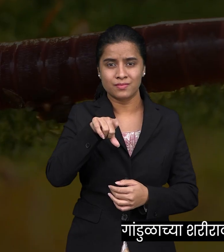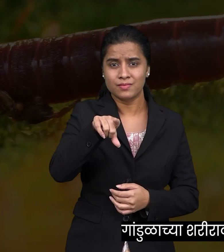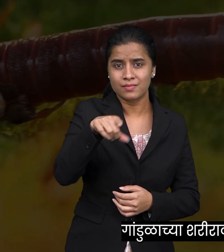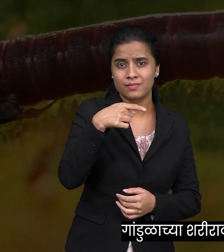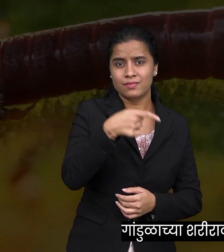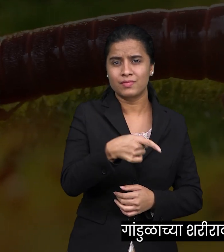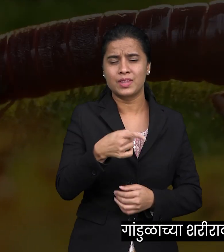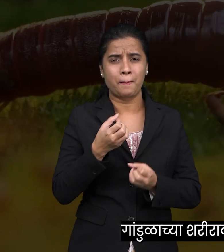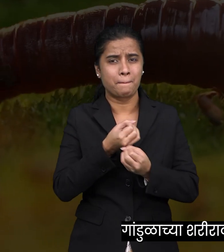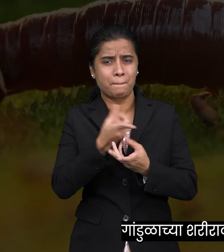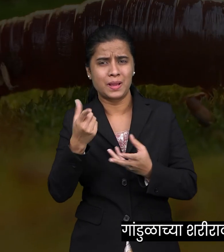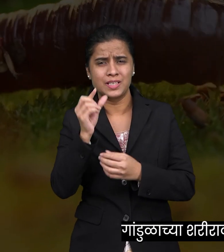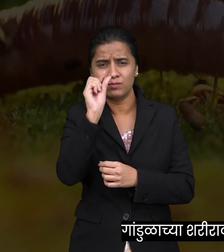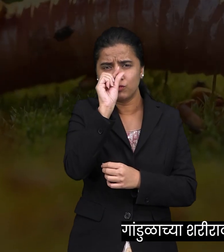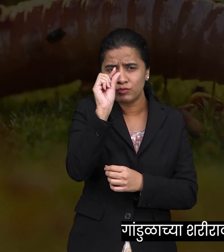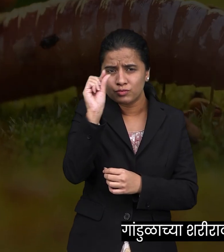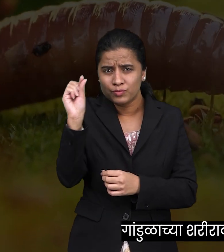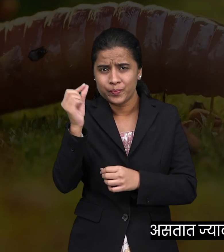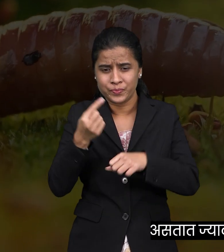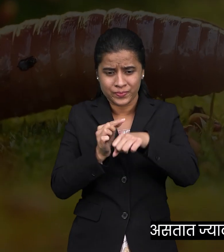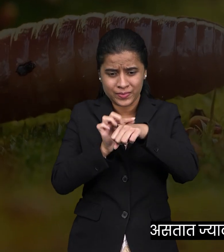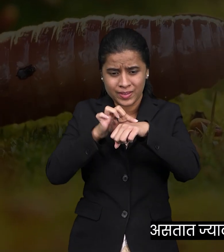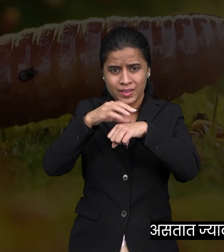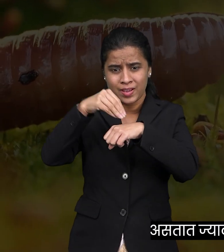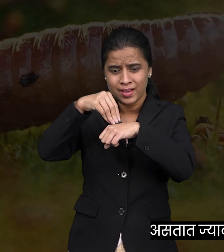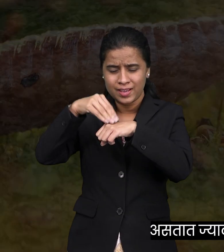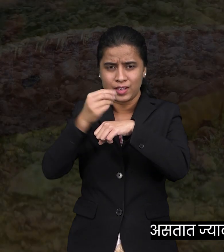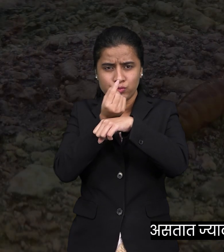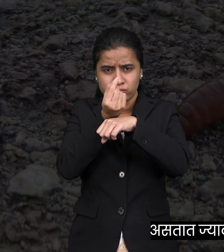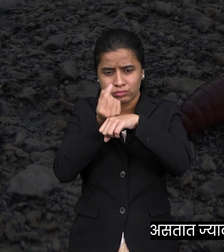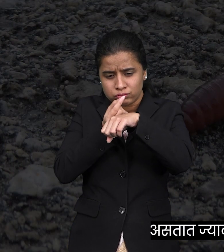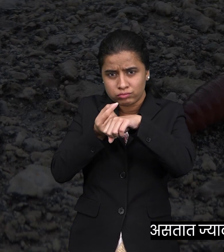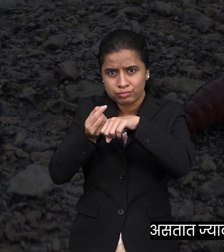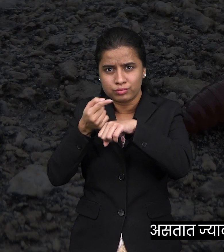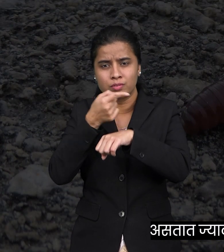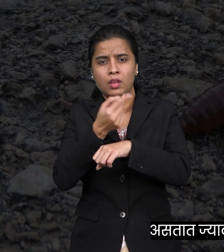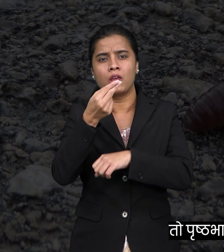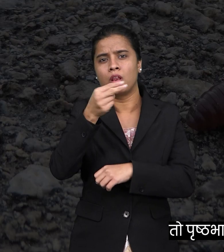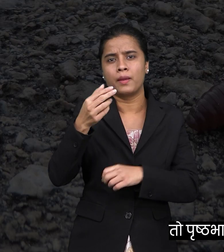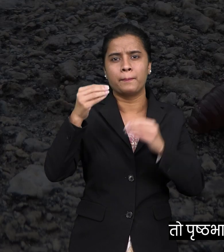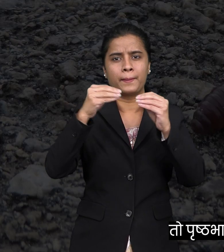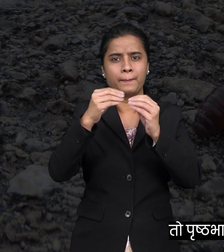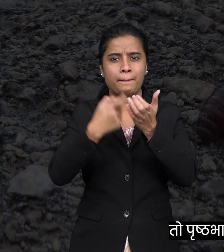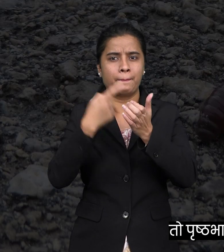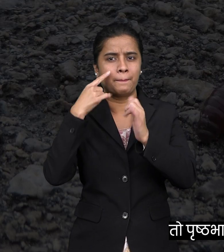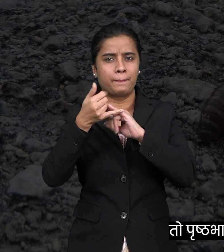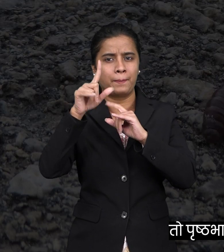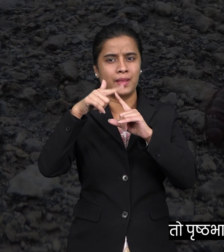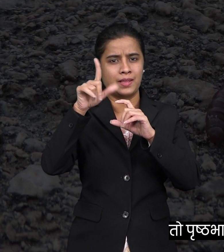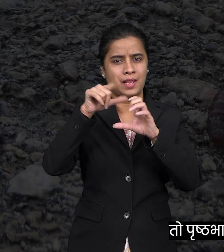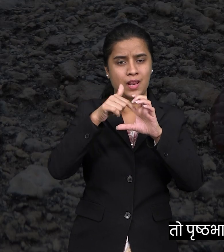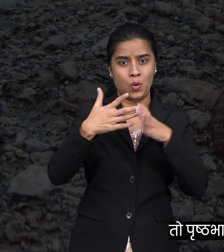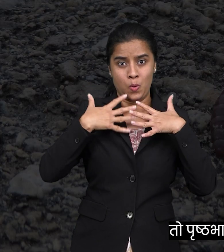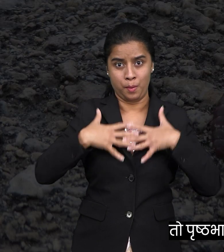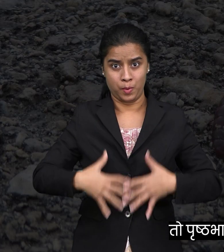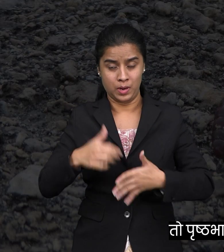गांडुळांच्या शरीरावर केसांसारखे अनेक लहान रचना असतात, ज्याला रोम किंवा लव म्हणतात, ज्यामुळे तो पृष्ठभागावर पकडण्यास मदत